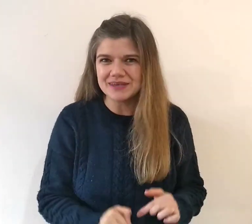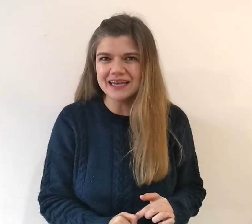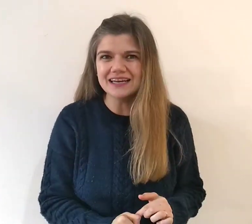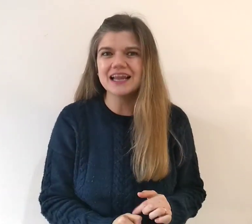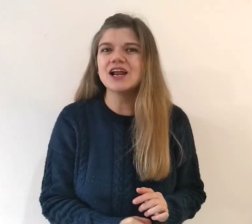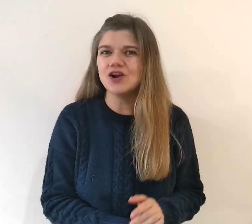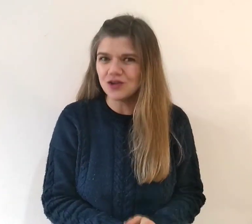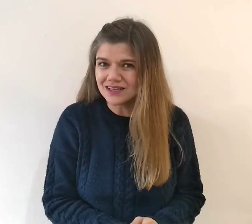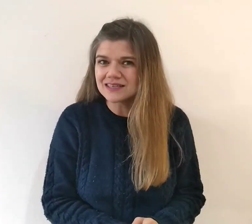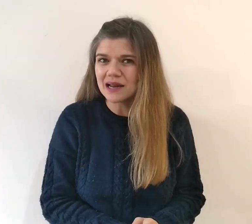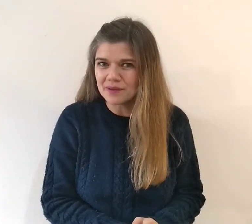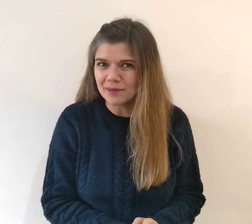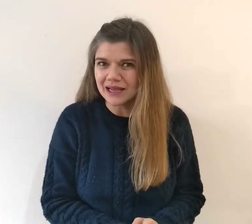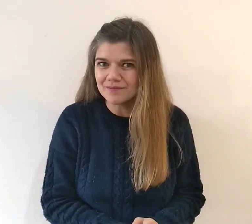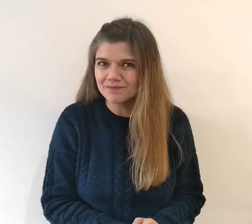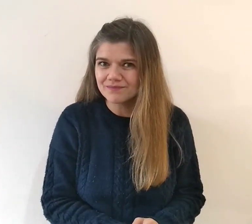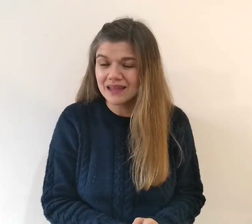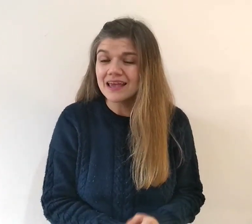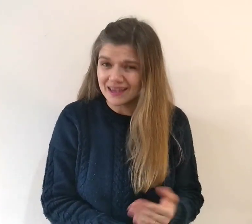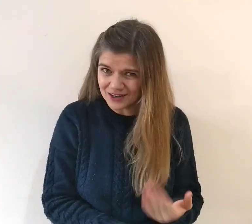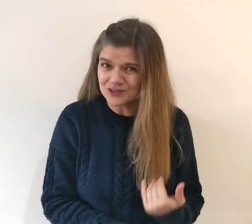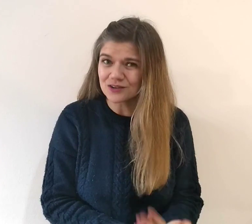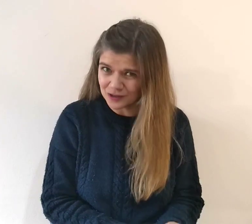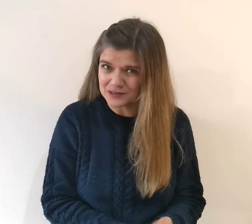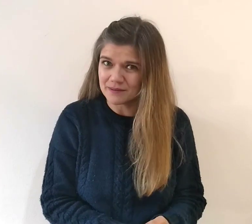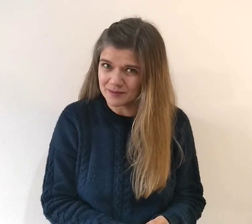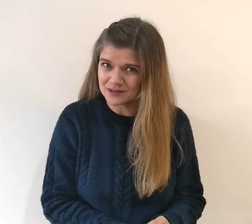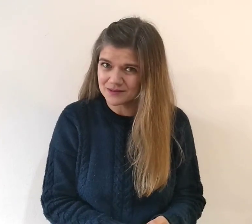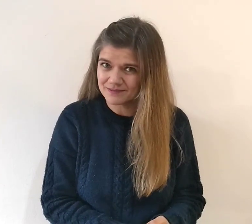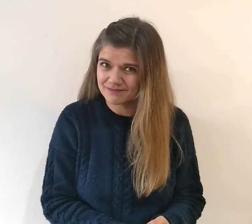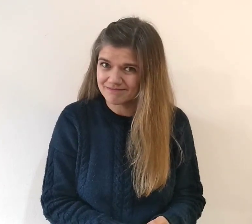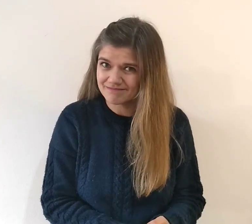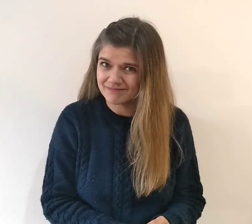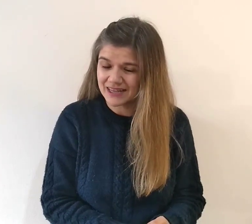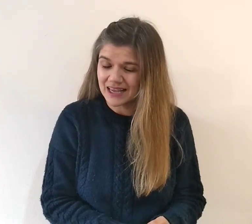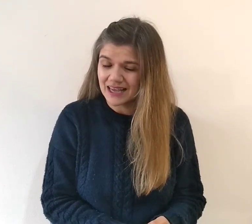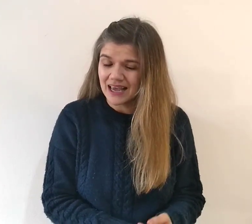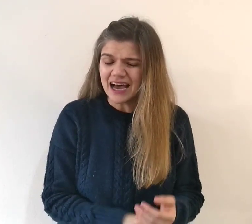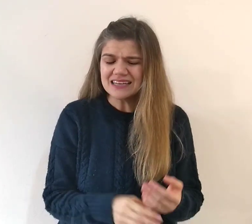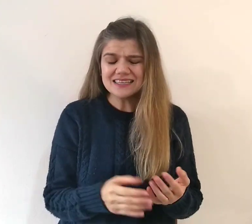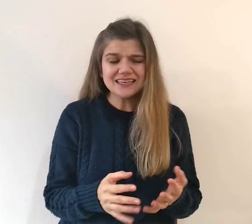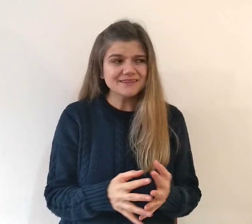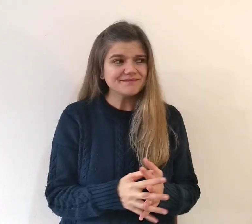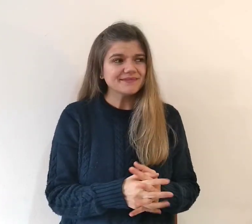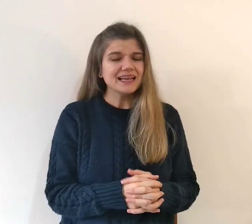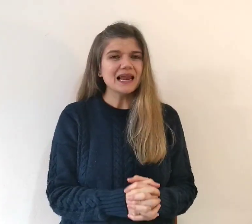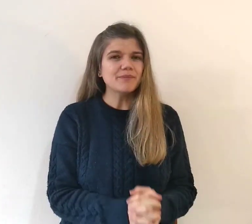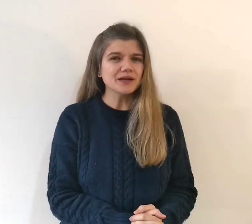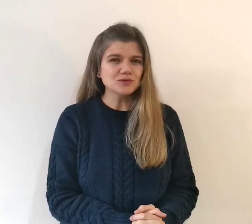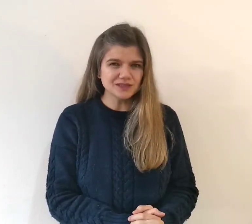también lo dice la Biblia. Y nosotros lo sabemos. Así que la pregunta